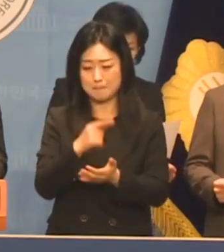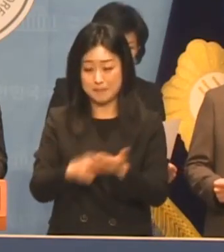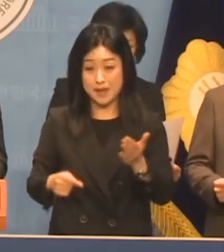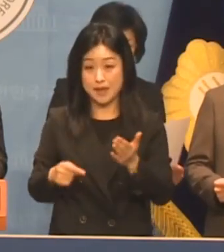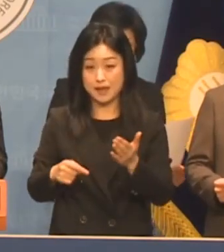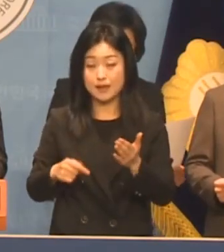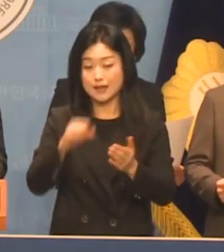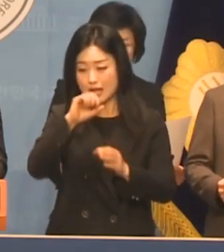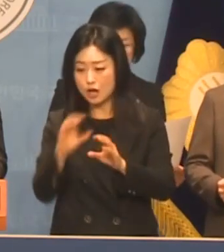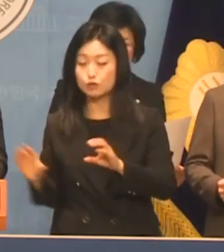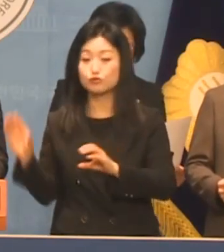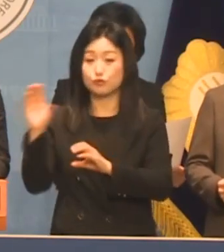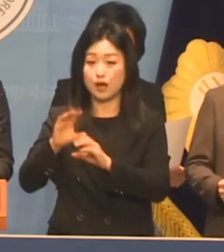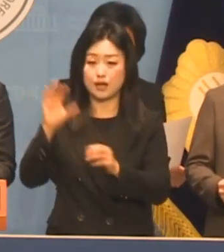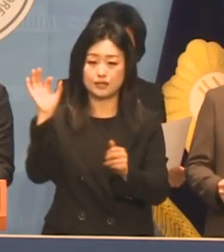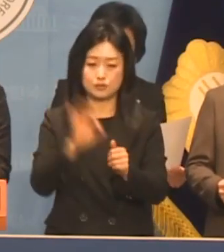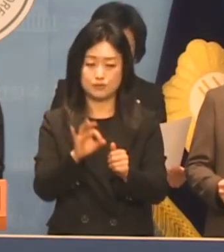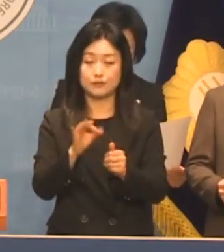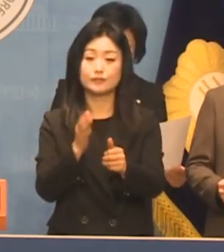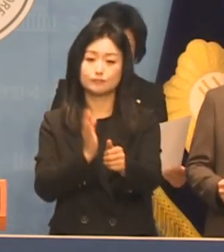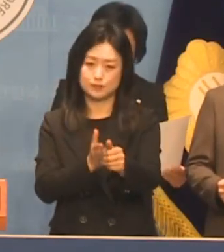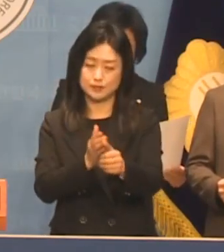추경을 통해 마련해야 합니다.